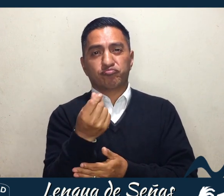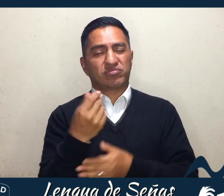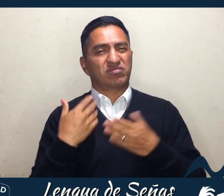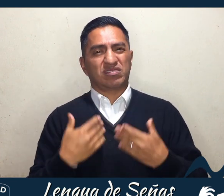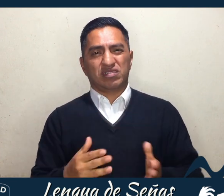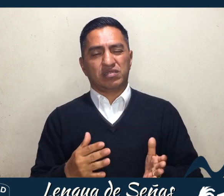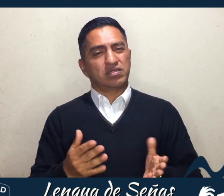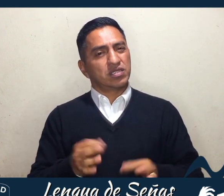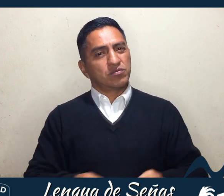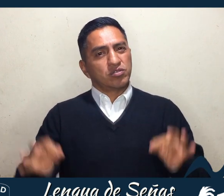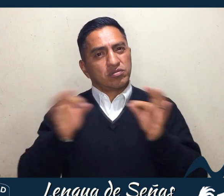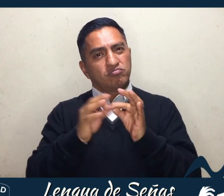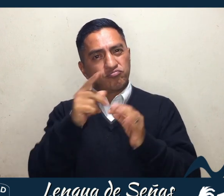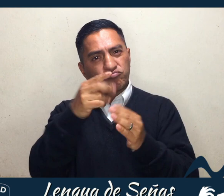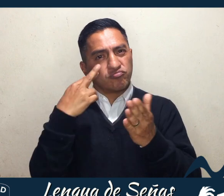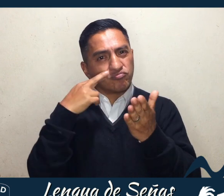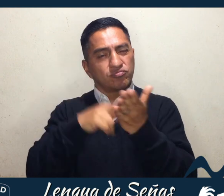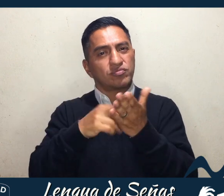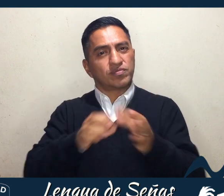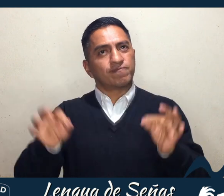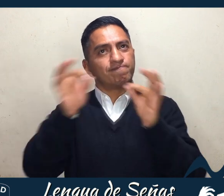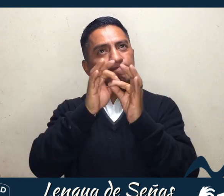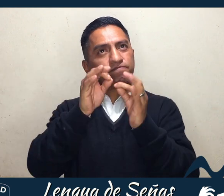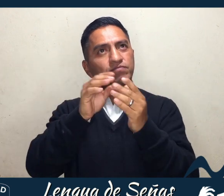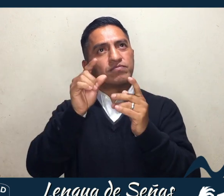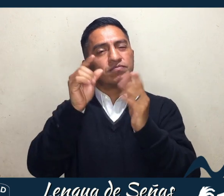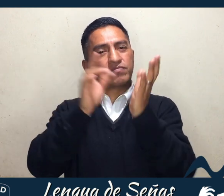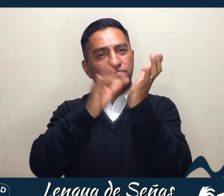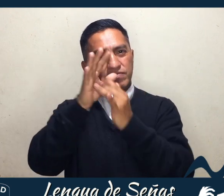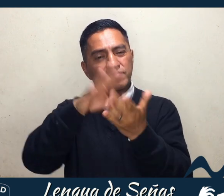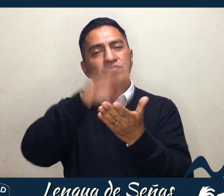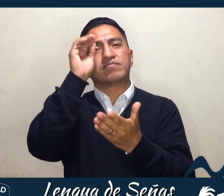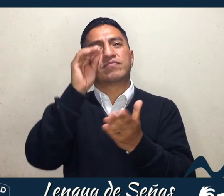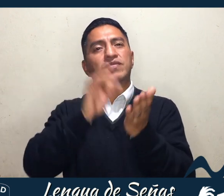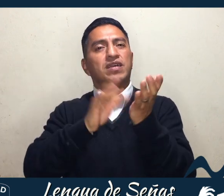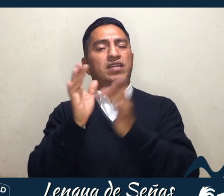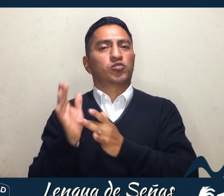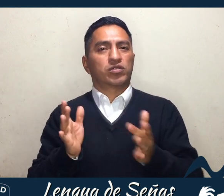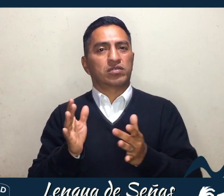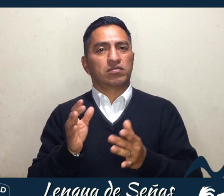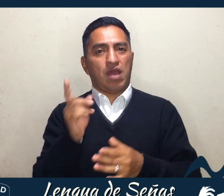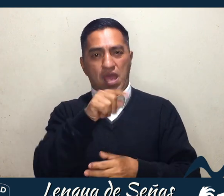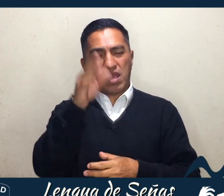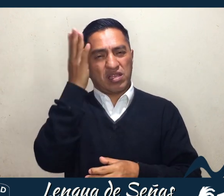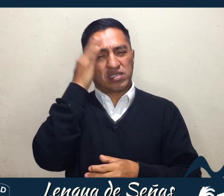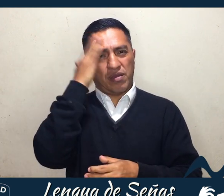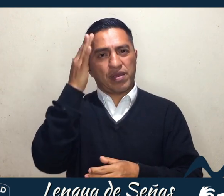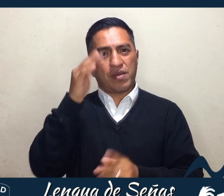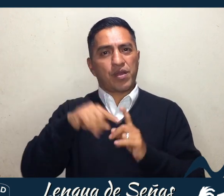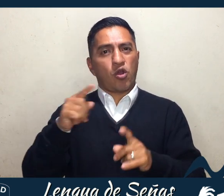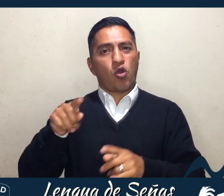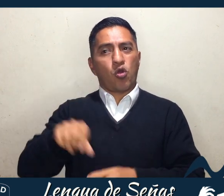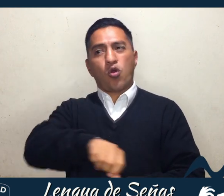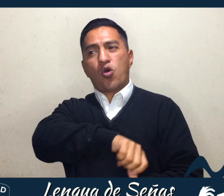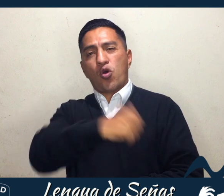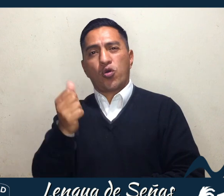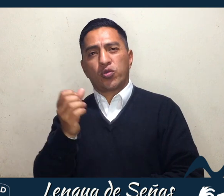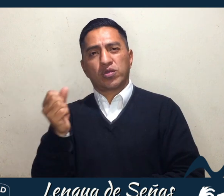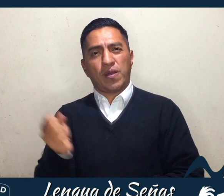que ustedes conozcan de Cristo. Y eso es lo que inicialmente los hermanos sabían. Pero cuando